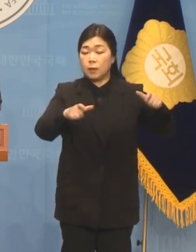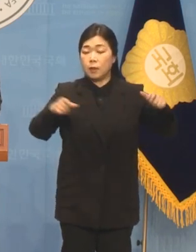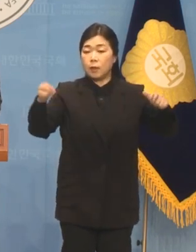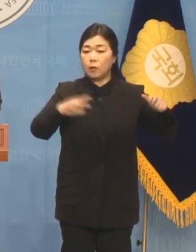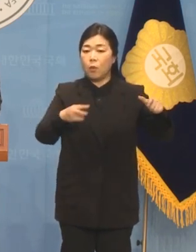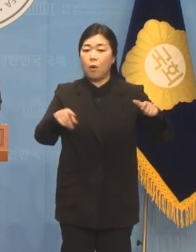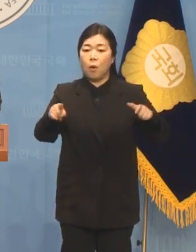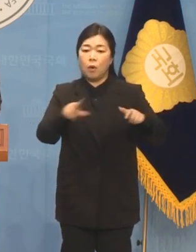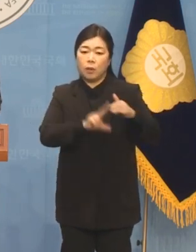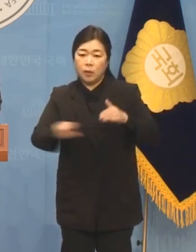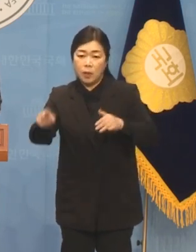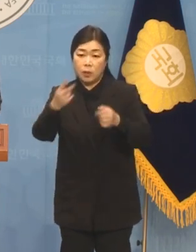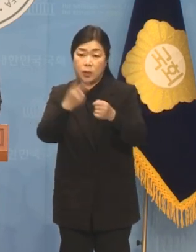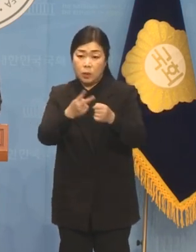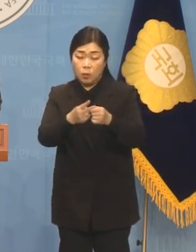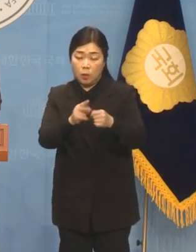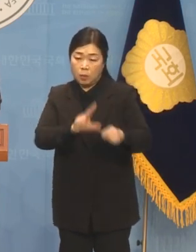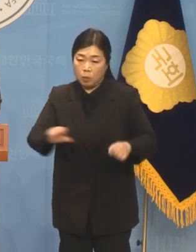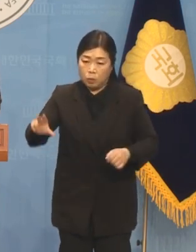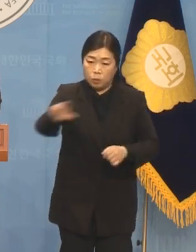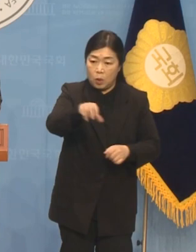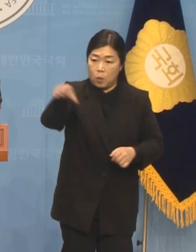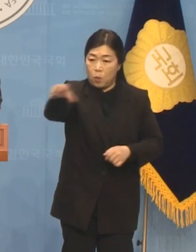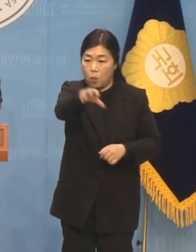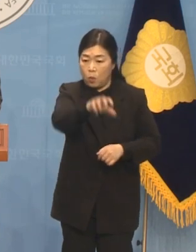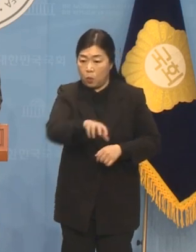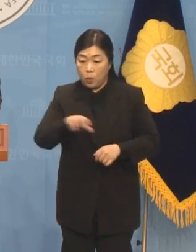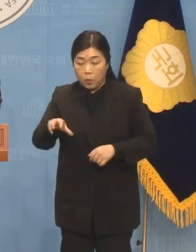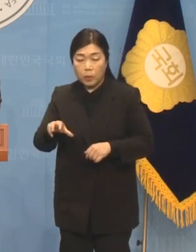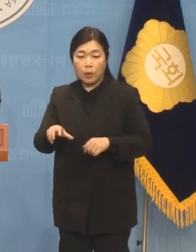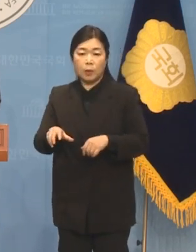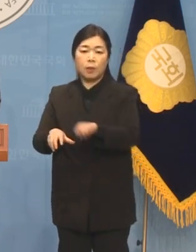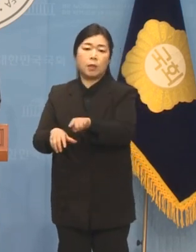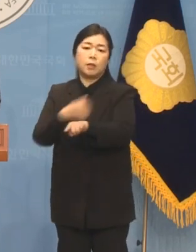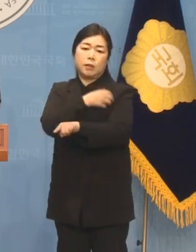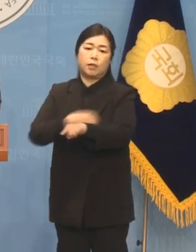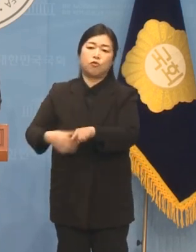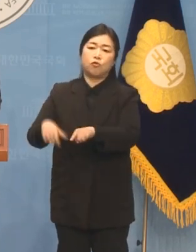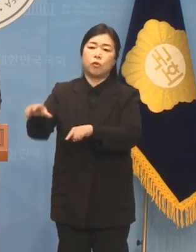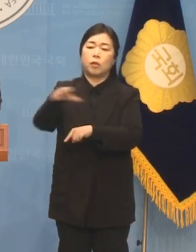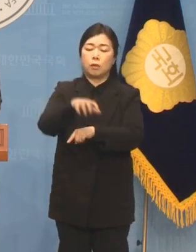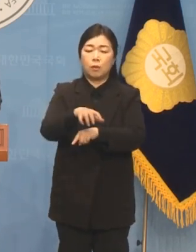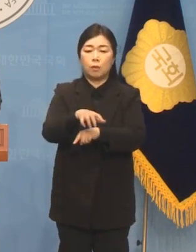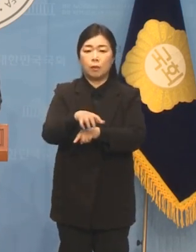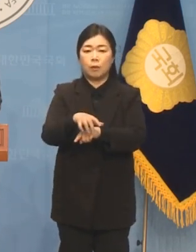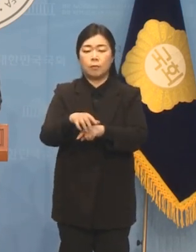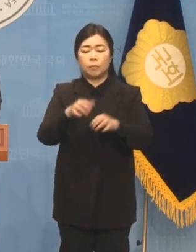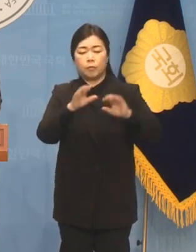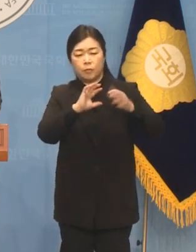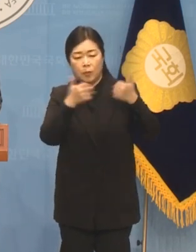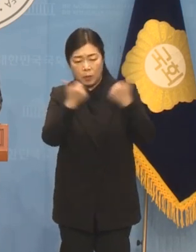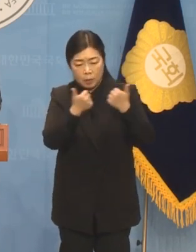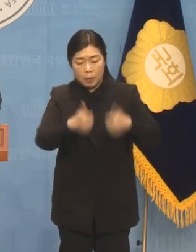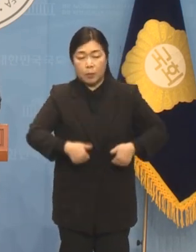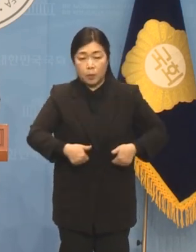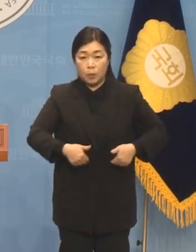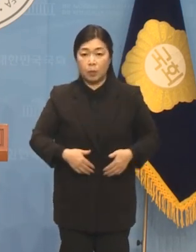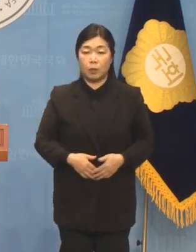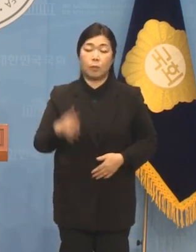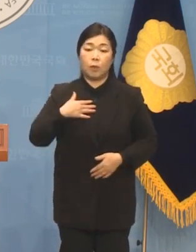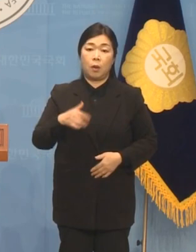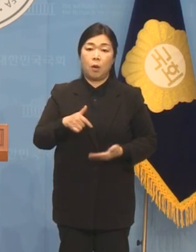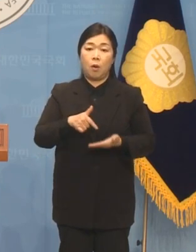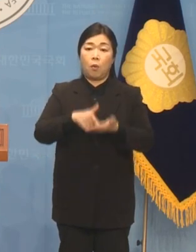자구책 마련이 우선되어야 한다. 저 오신환은 오세훈 서울시장과 김경호 광진구청장과